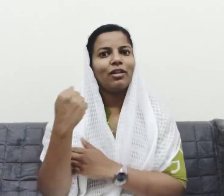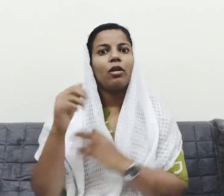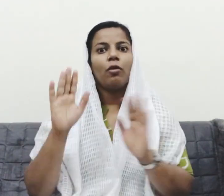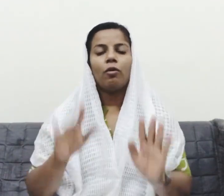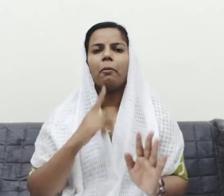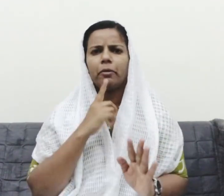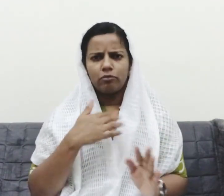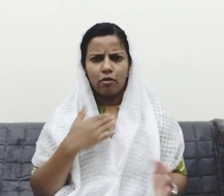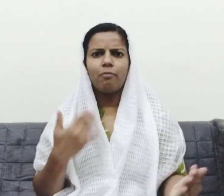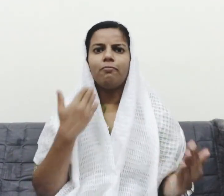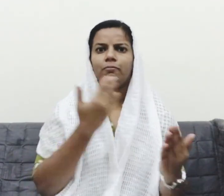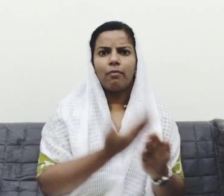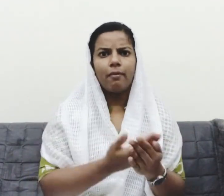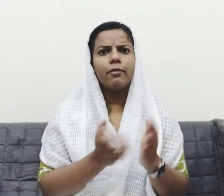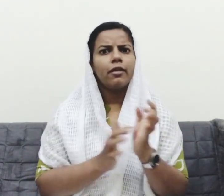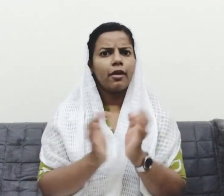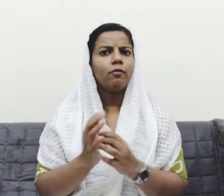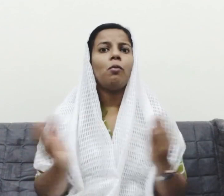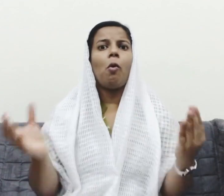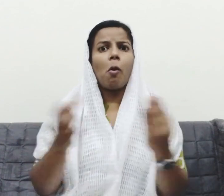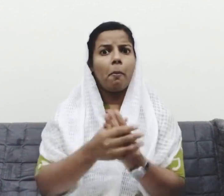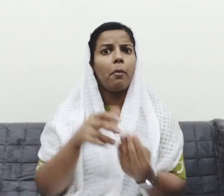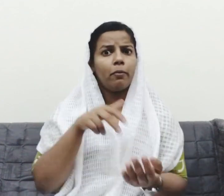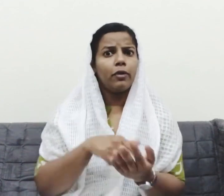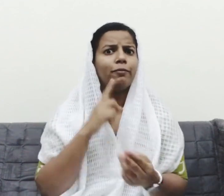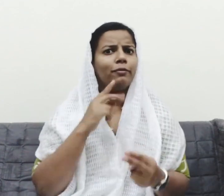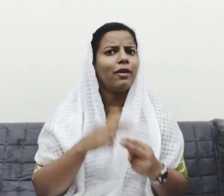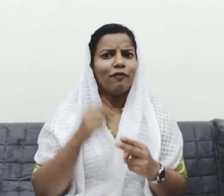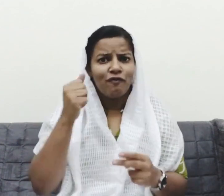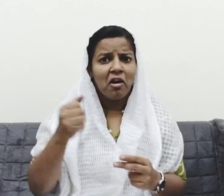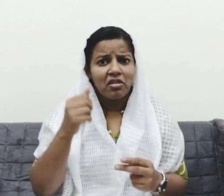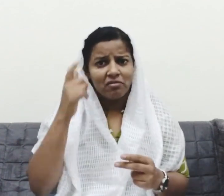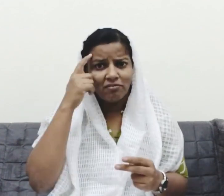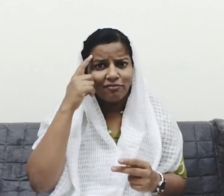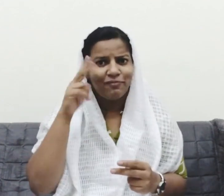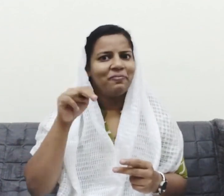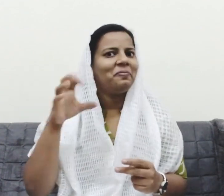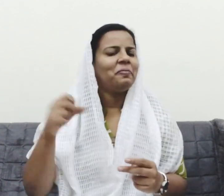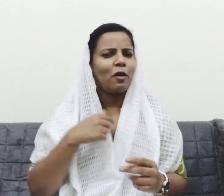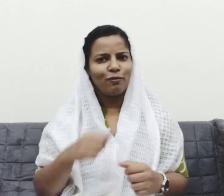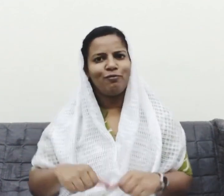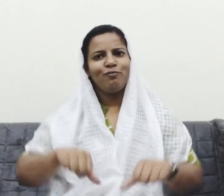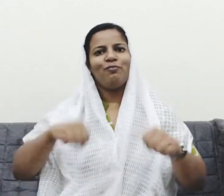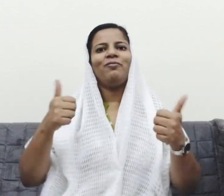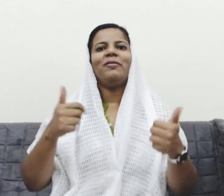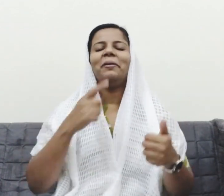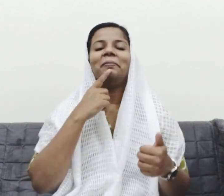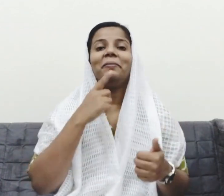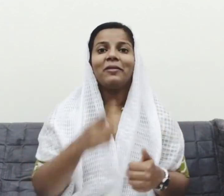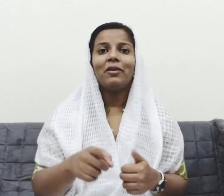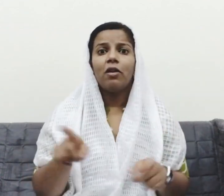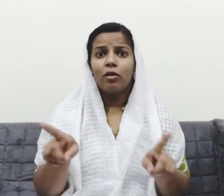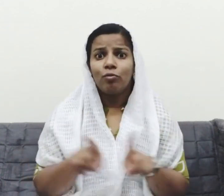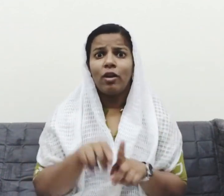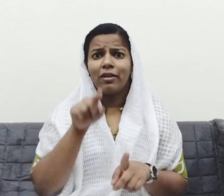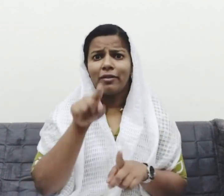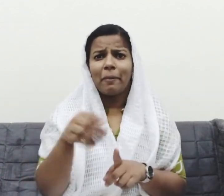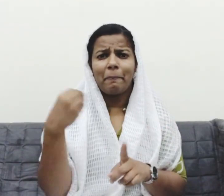ഇന്നും ഉണ്ട്. ഞാൻ പോയിക്കോളാം. ദൈവം എന്നോട് കൂടെ ഉണ്ടെങ്കിൽ എന്റെ പ്രായം ഒരു വിഷയമല്ല, എനിക്കത് ജയിച്ചു കയറുവാൻ കഴിയും. പ്രിയപ്പെട്ടവരെ, നിങ്ങളുടെ മുമ്പിൽ ഏത്